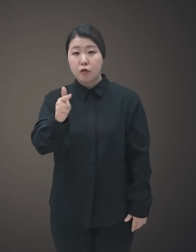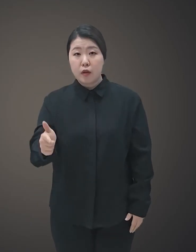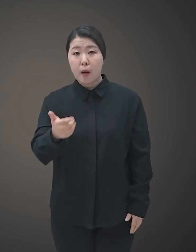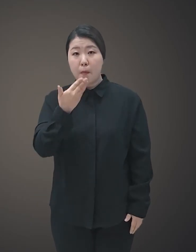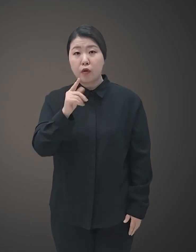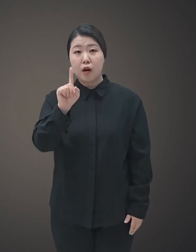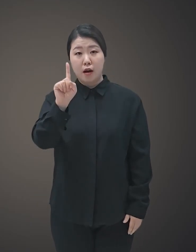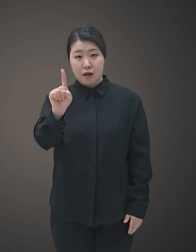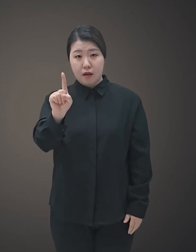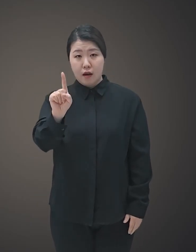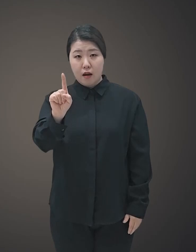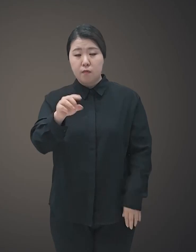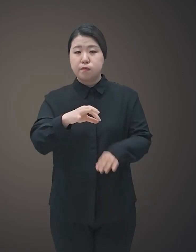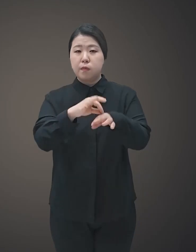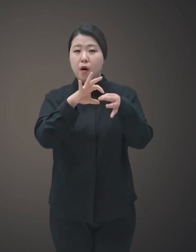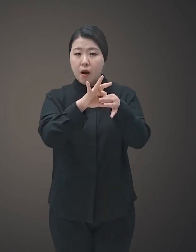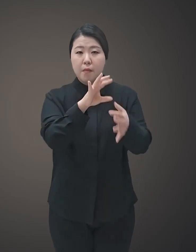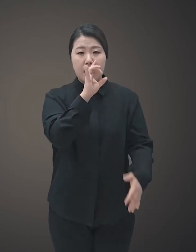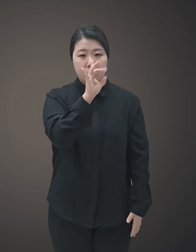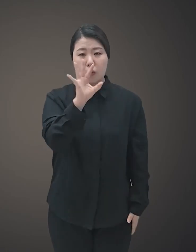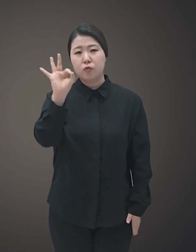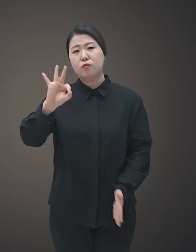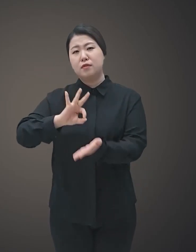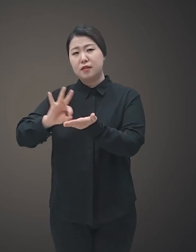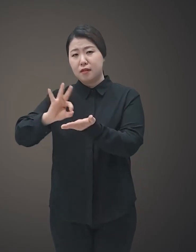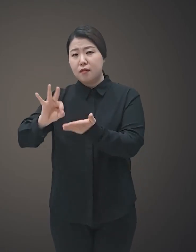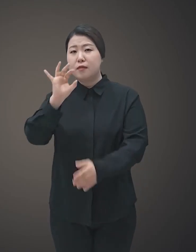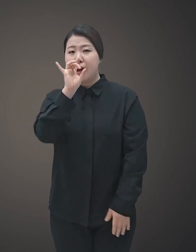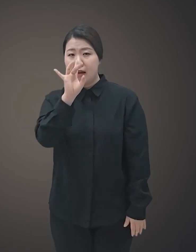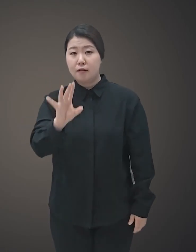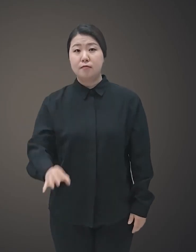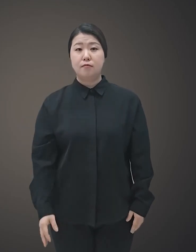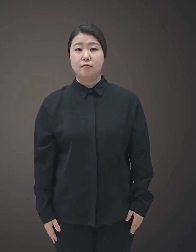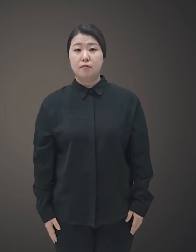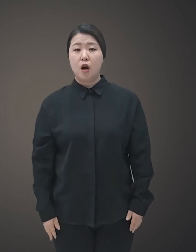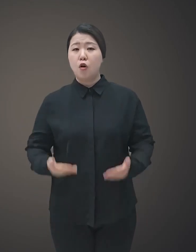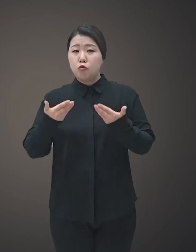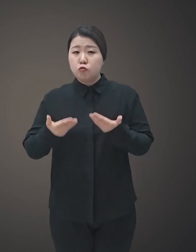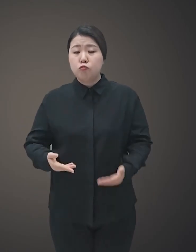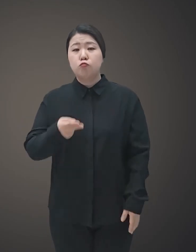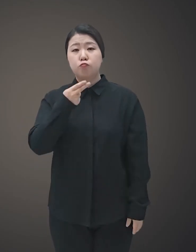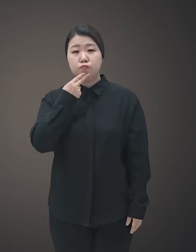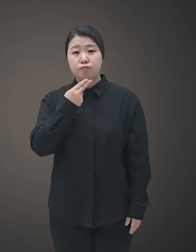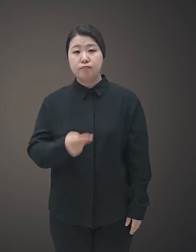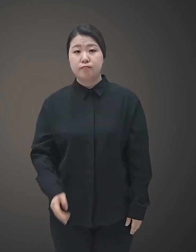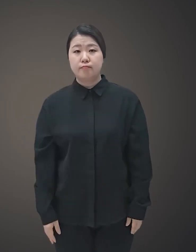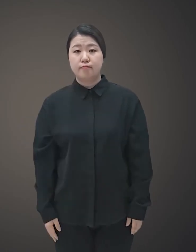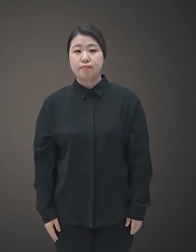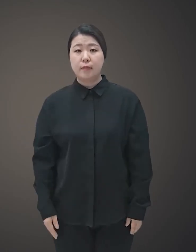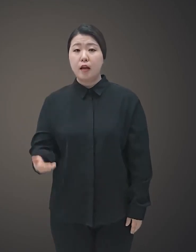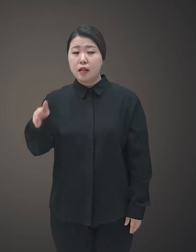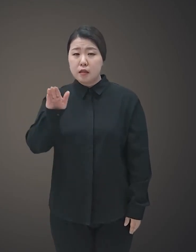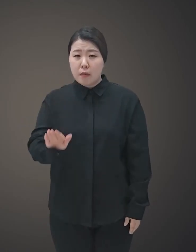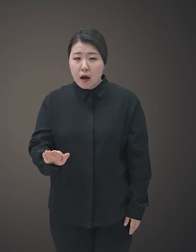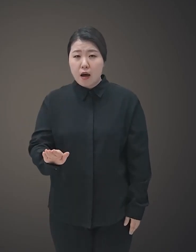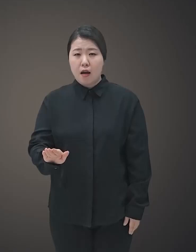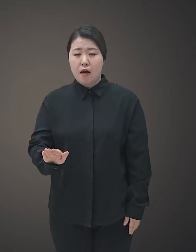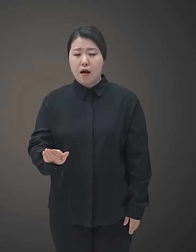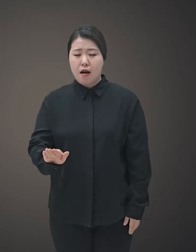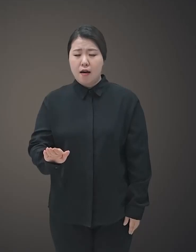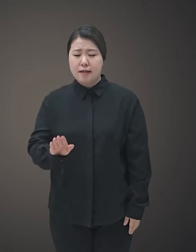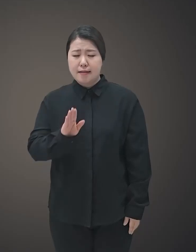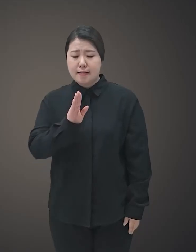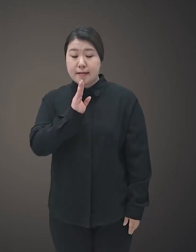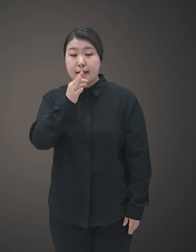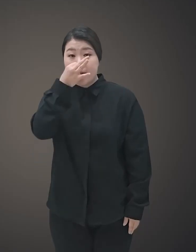끼를 먹었고 성교도 돈을 쓰는 것도 금지되었습니다. 휴가도 없었지요. 하지만